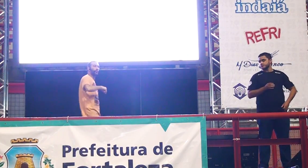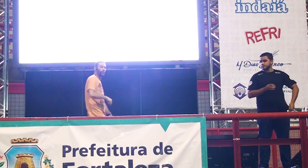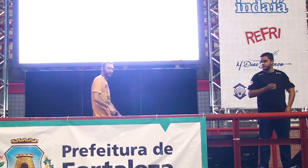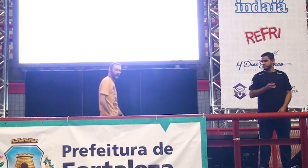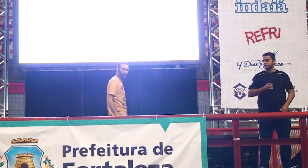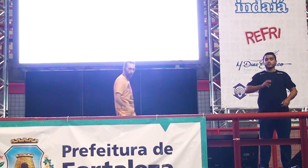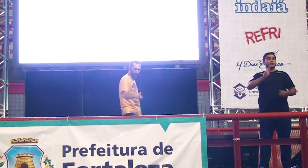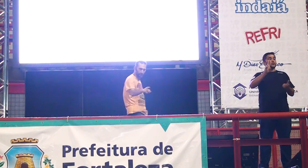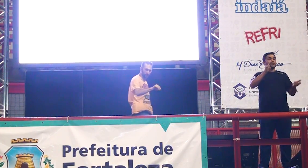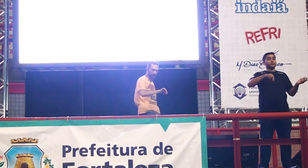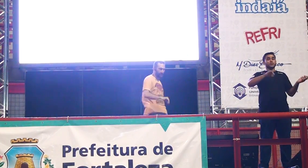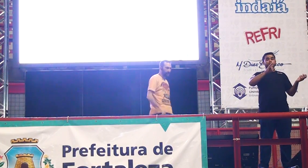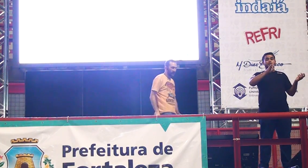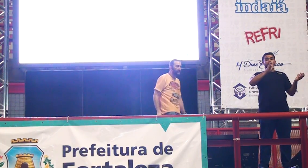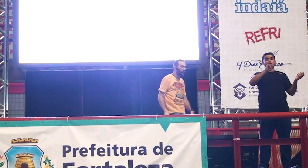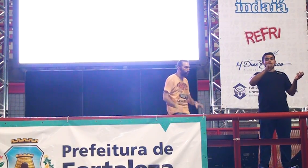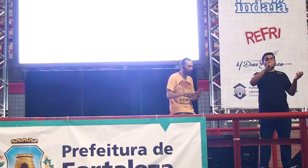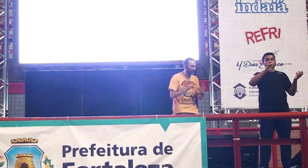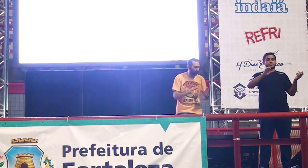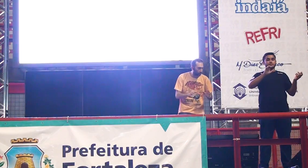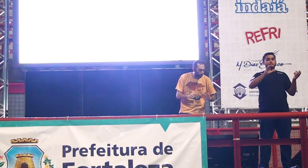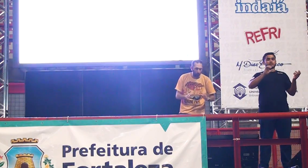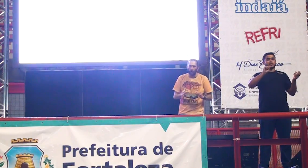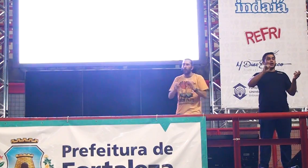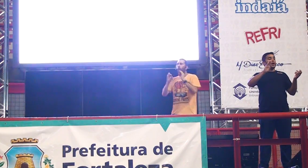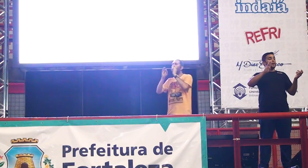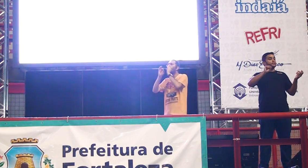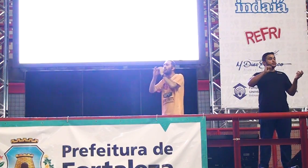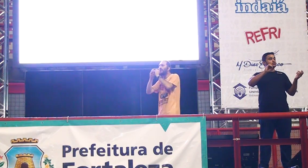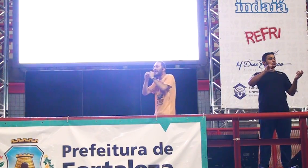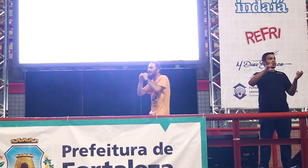Umidade absoluta. Anote para mim. Segundo conceito.